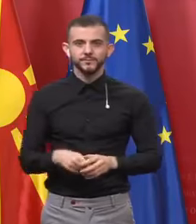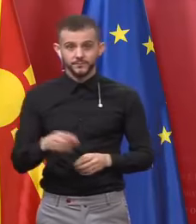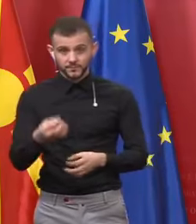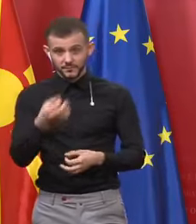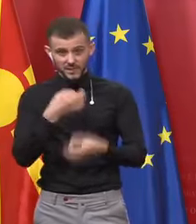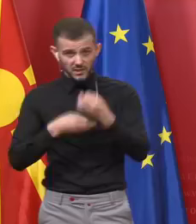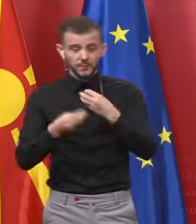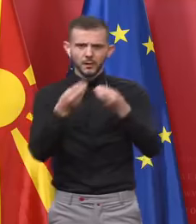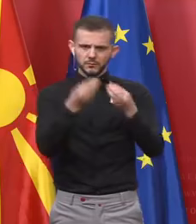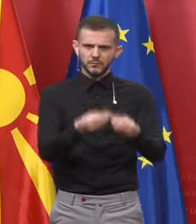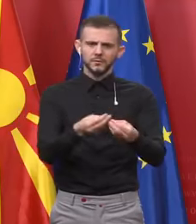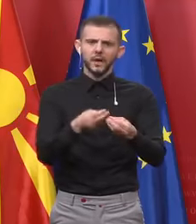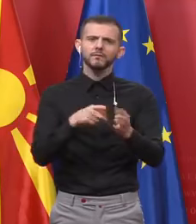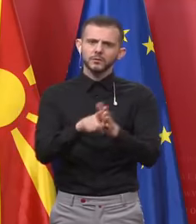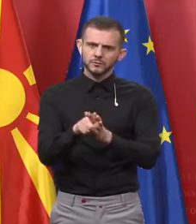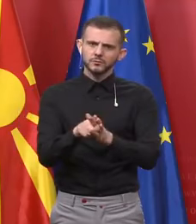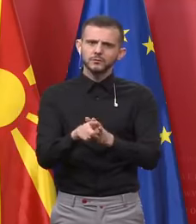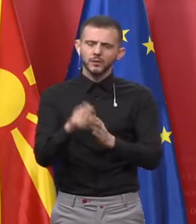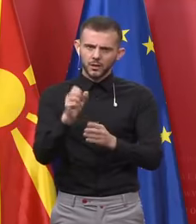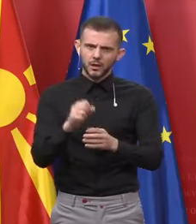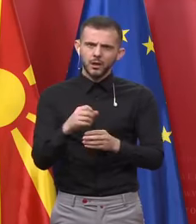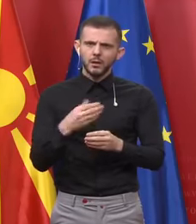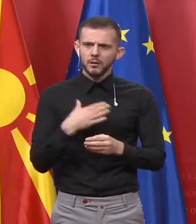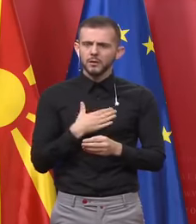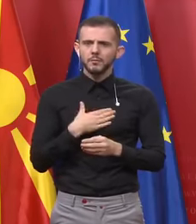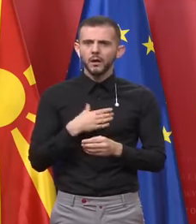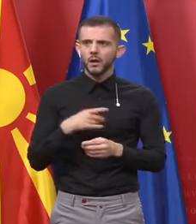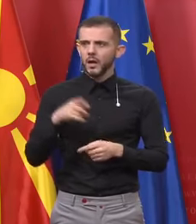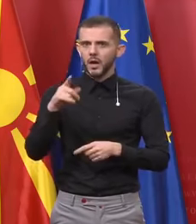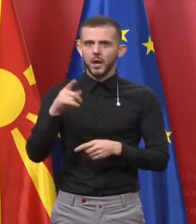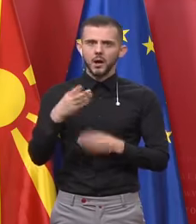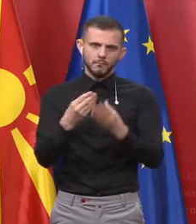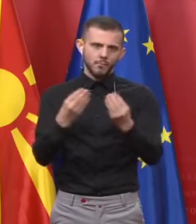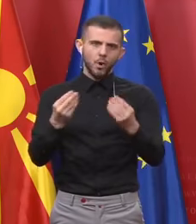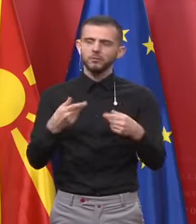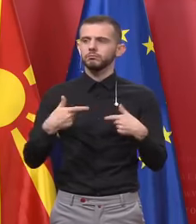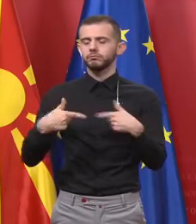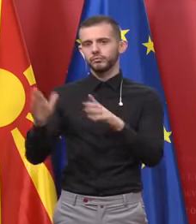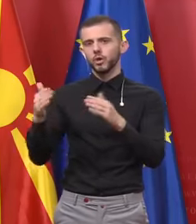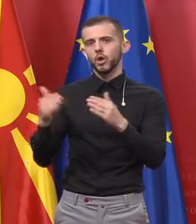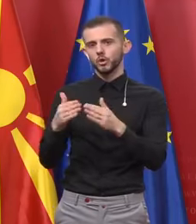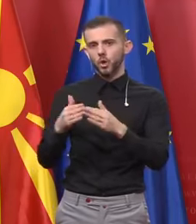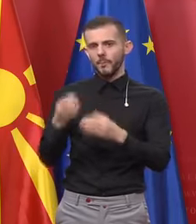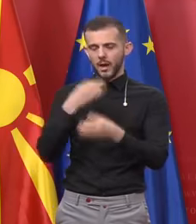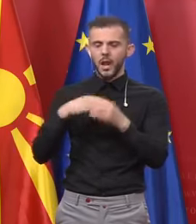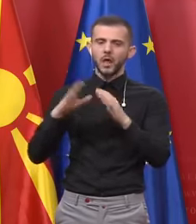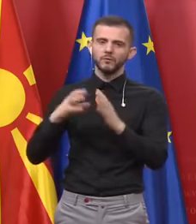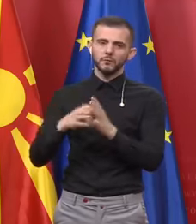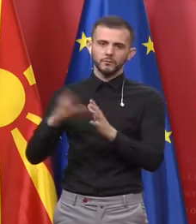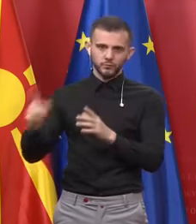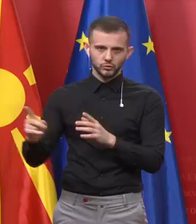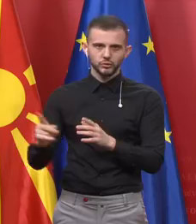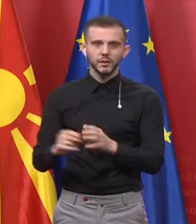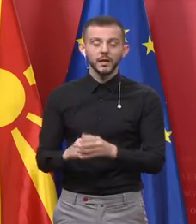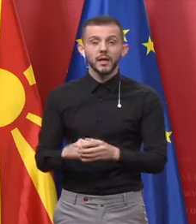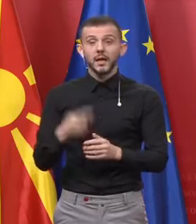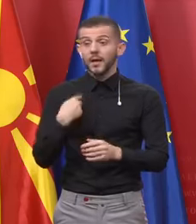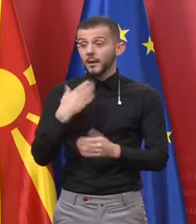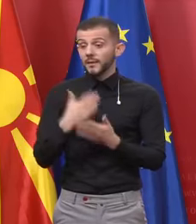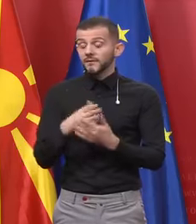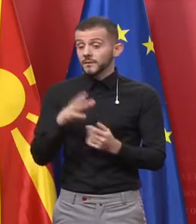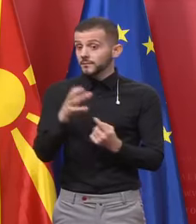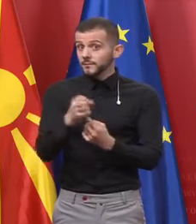Терапијата дава резултати. Добар дел од пациентите веќе се пуштени на домашно лекување. Сите тие кои што беа и за кои што беше